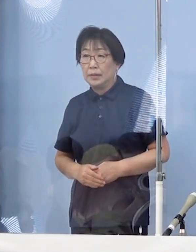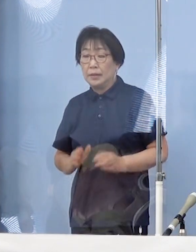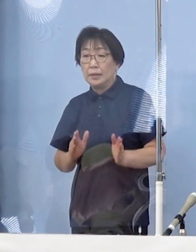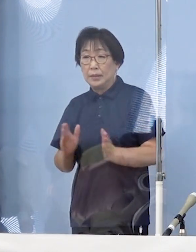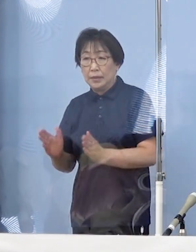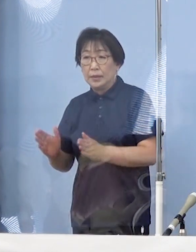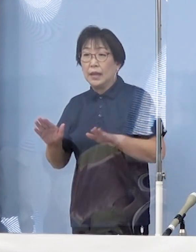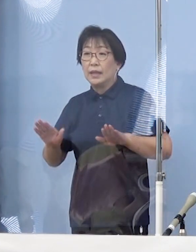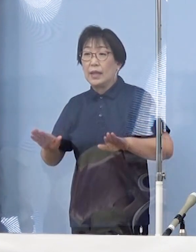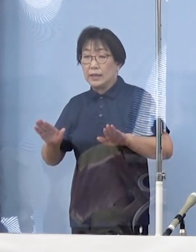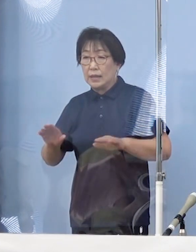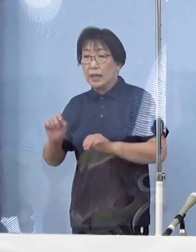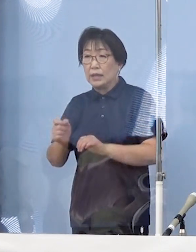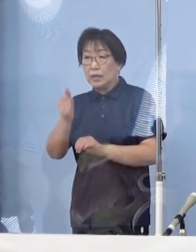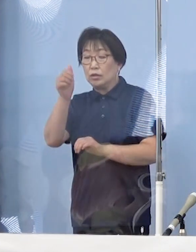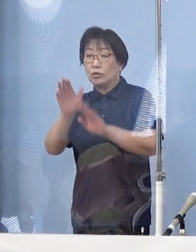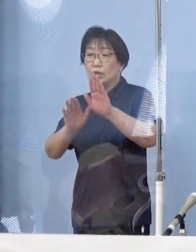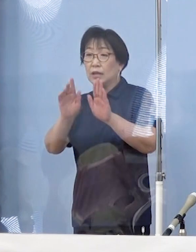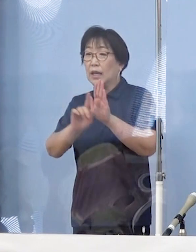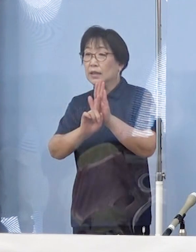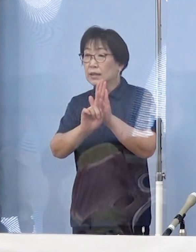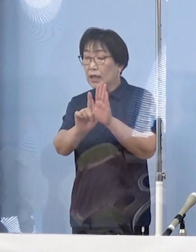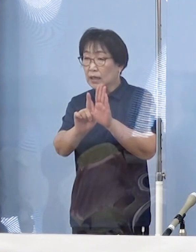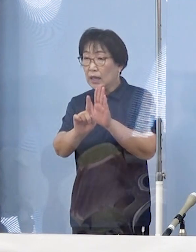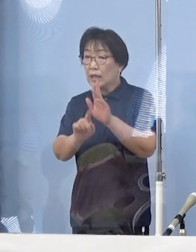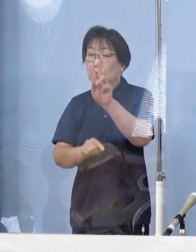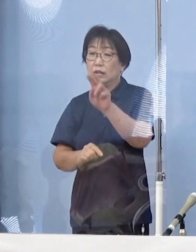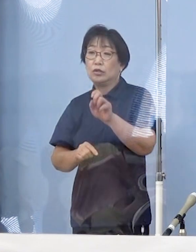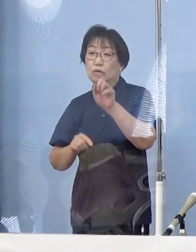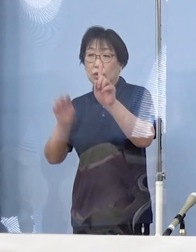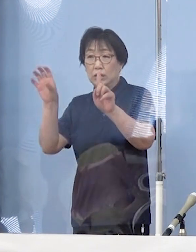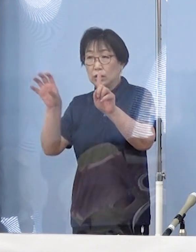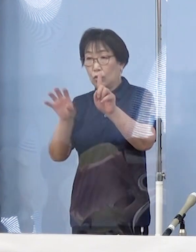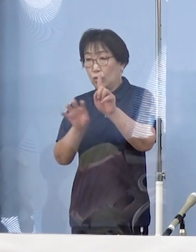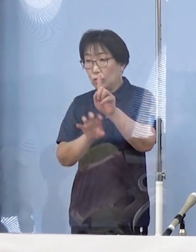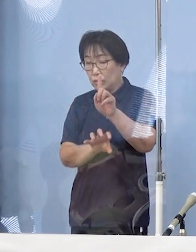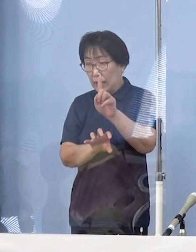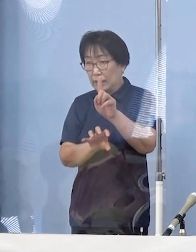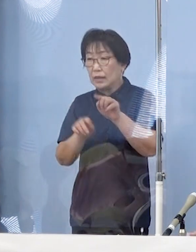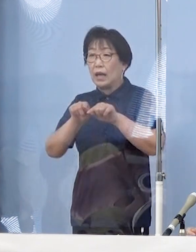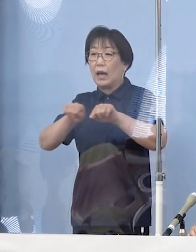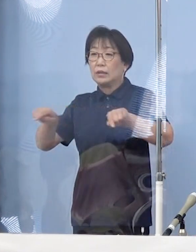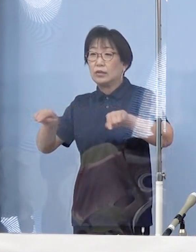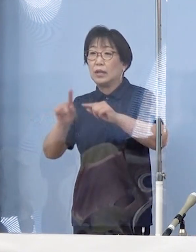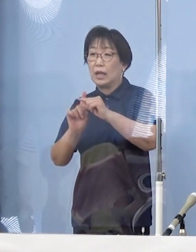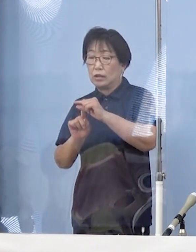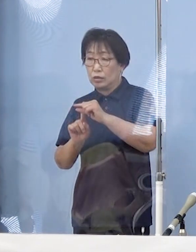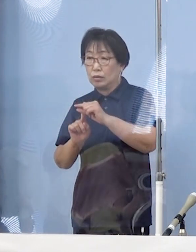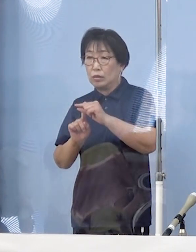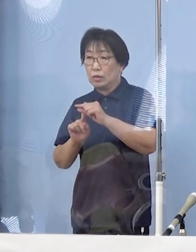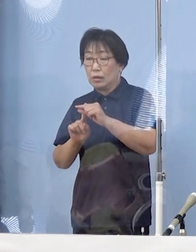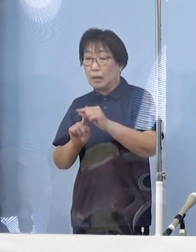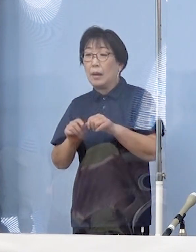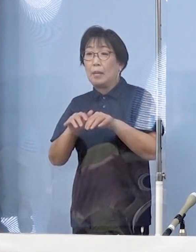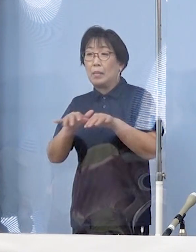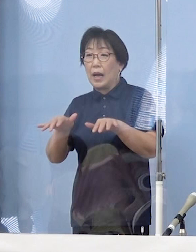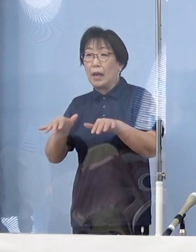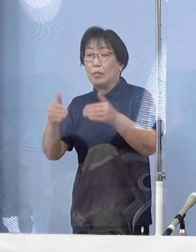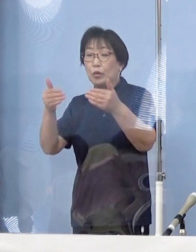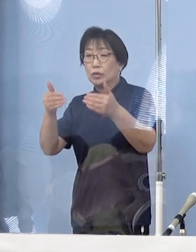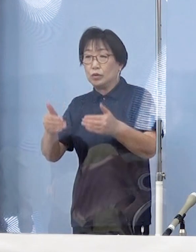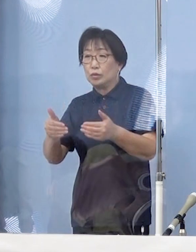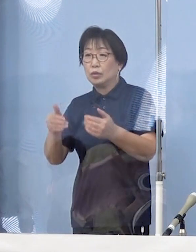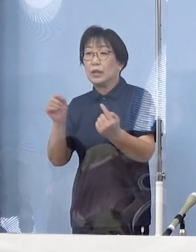現在緊急事態宣言が21都道府県に発出であり、まん延防止等重点措置